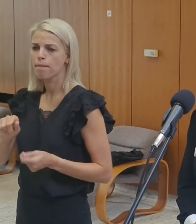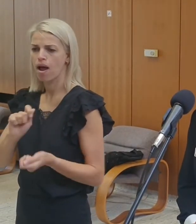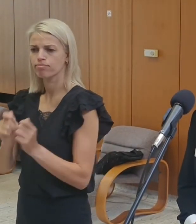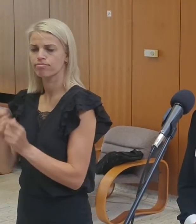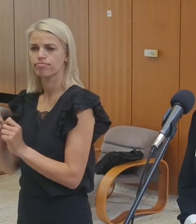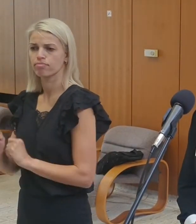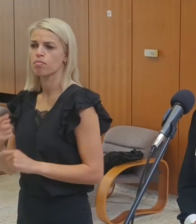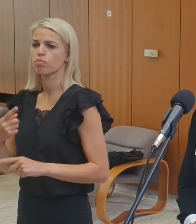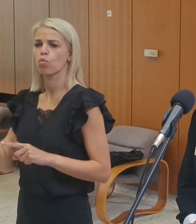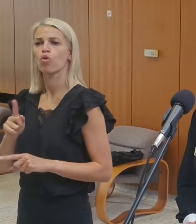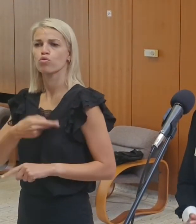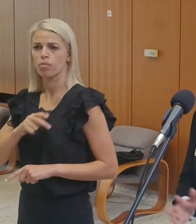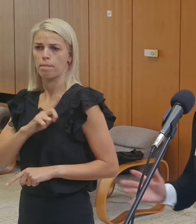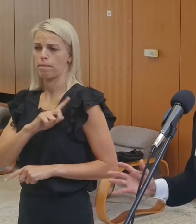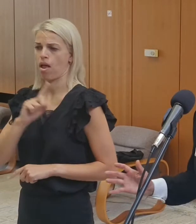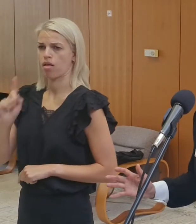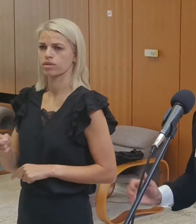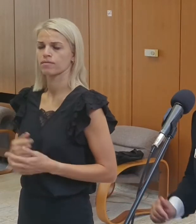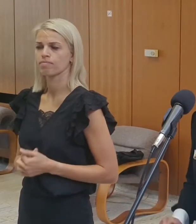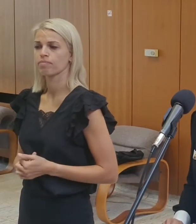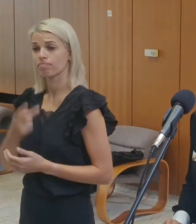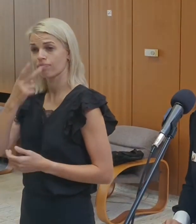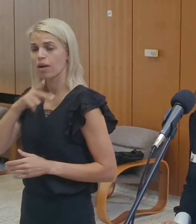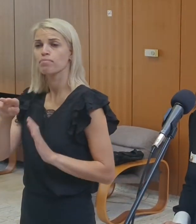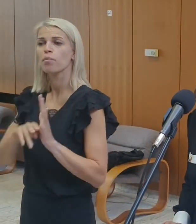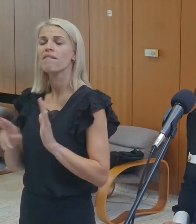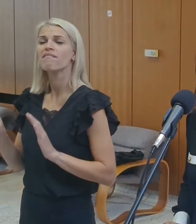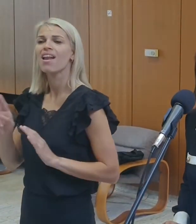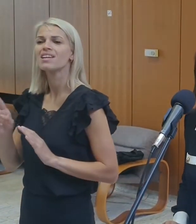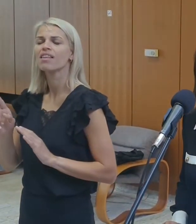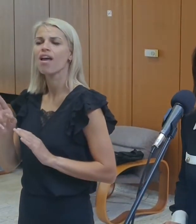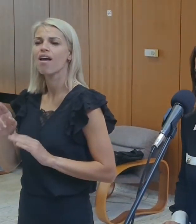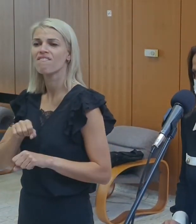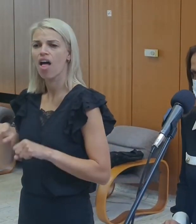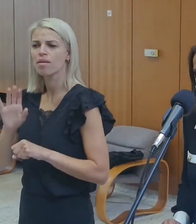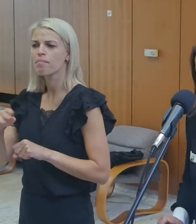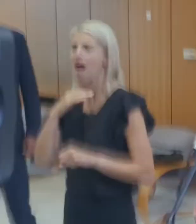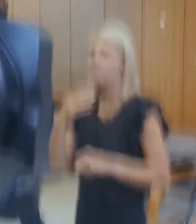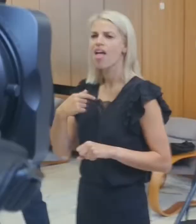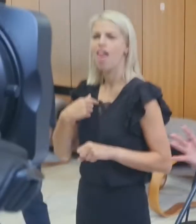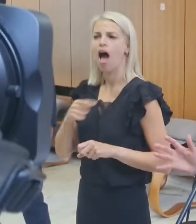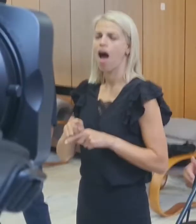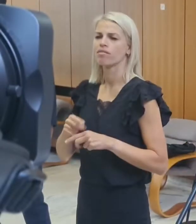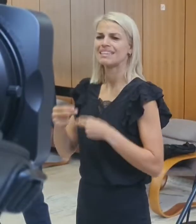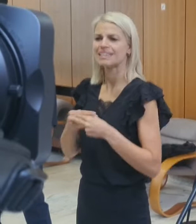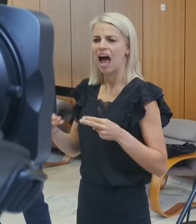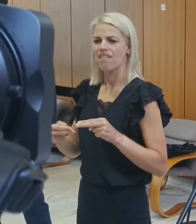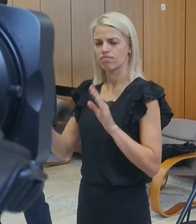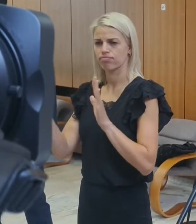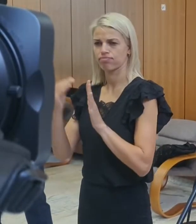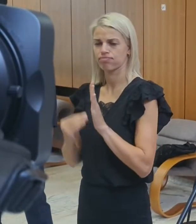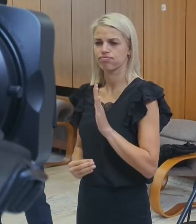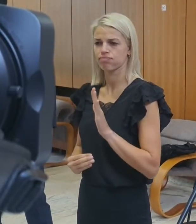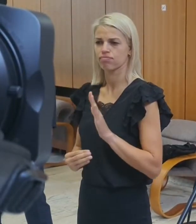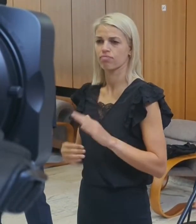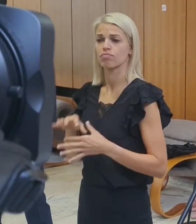zodpovednosti. Pozrite, keď sa pozrieť na programové vyhlásenie vlády, máme tam naozaj veľmi veľa záväzkov, ktoré chceme spraviť. Ja som sa snažila v rámci kapitoly, ktorá sa už